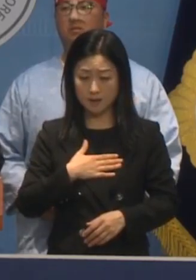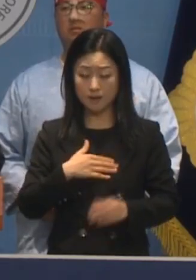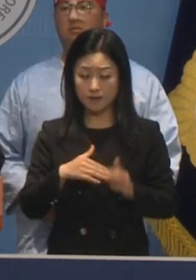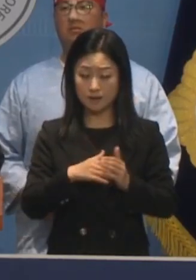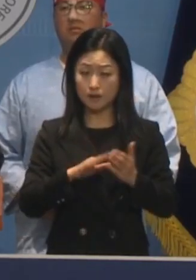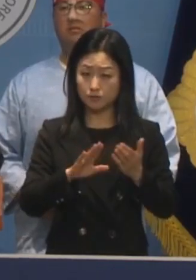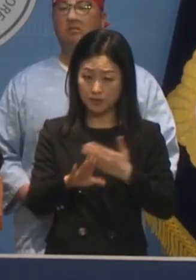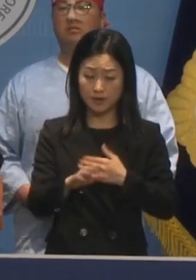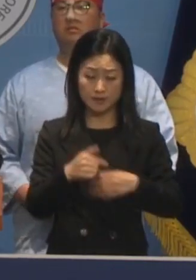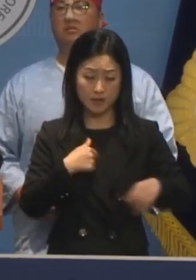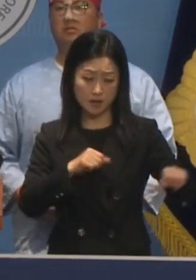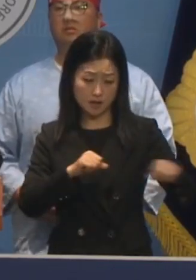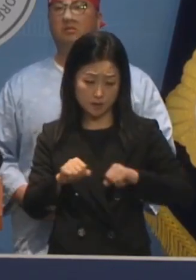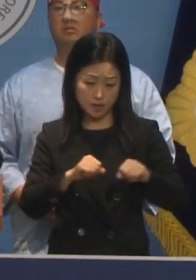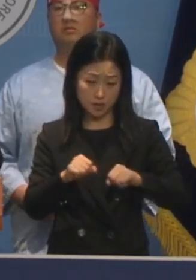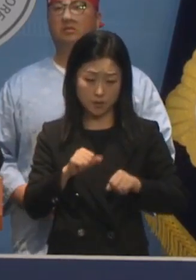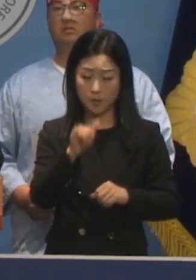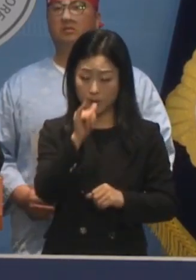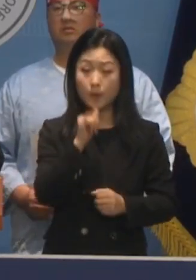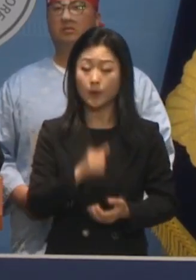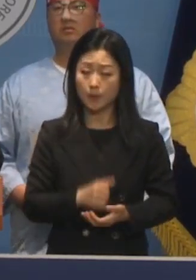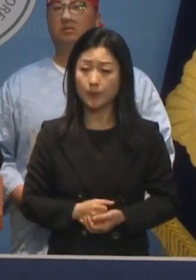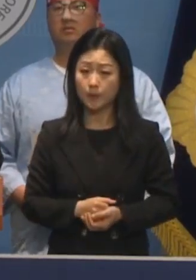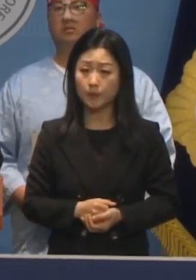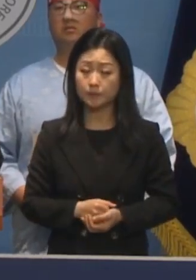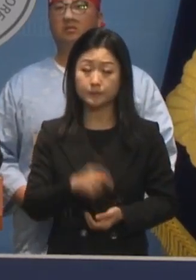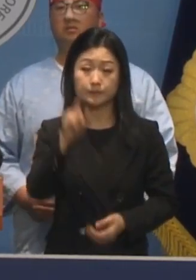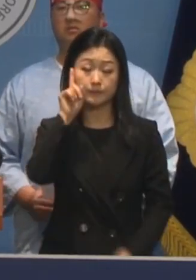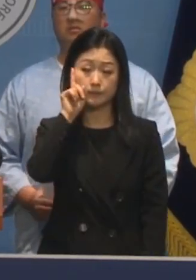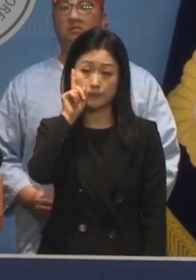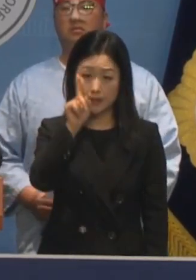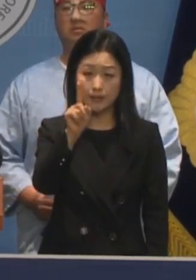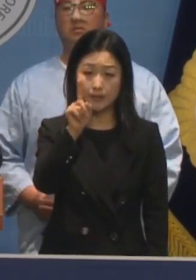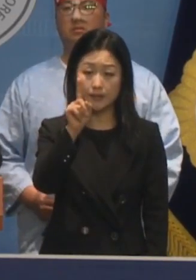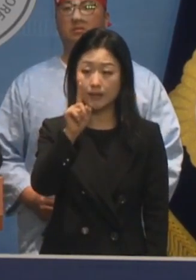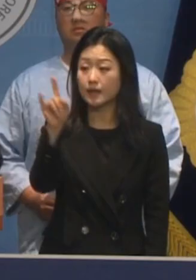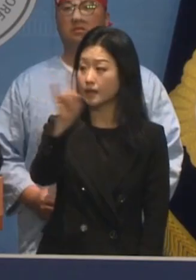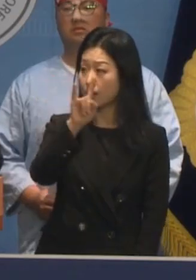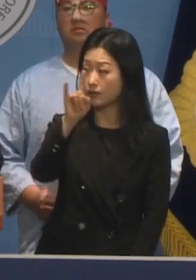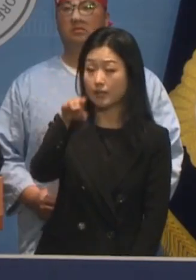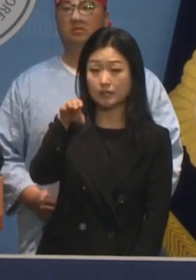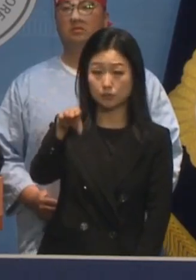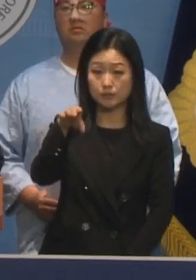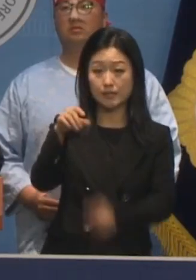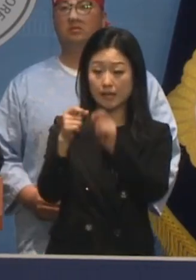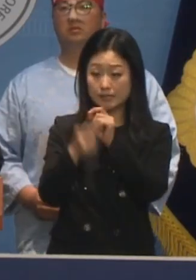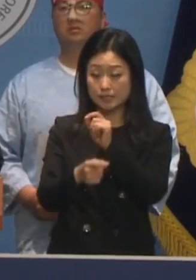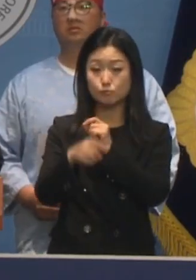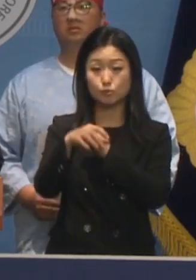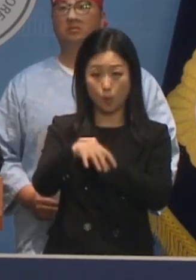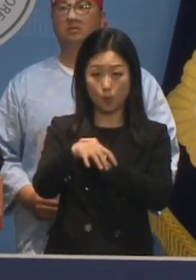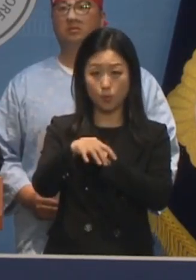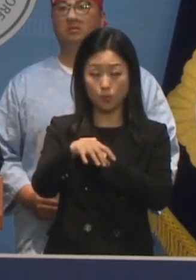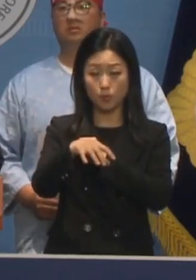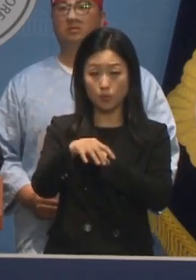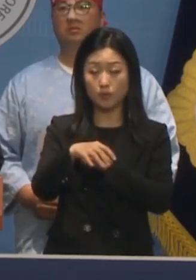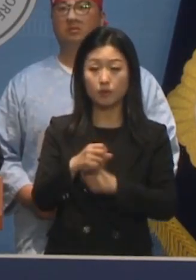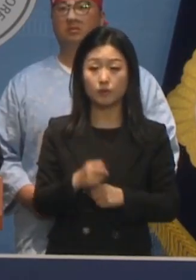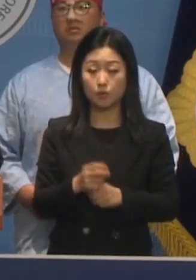이후에 대응 방향을 모색하고 있습니다. 내일 현대자동차 지부, 현대중공업